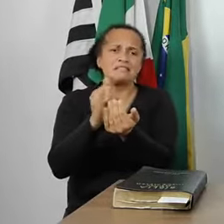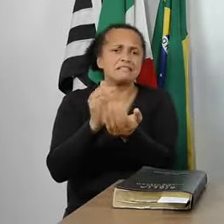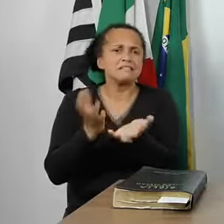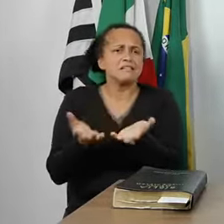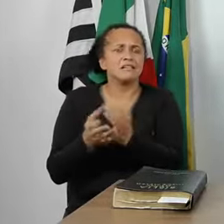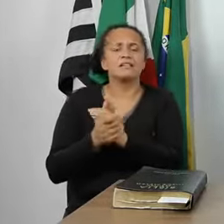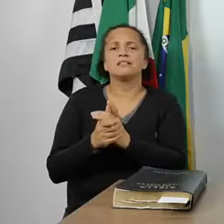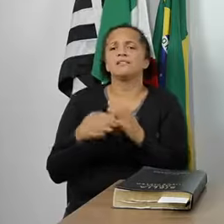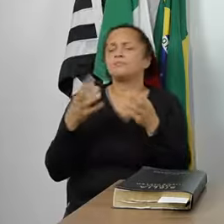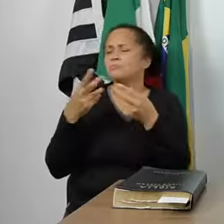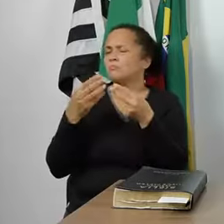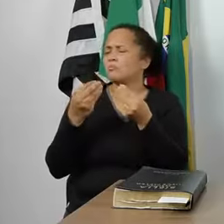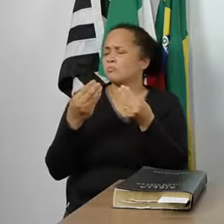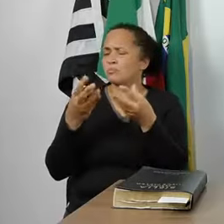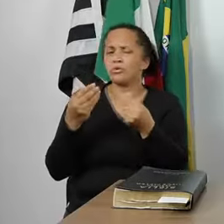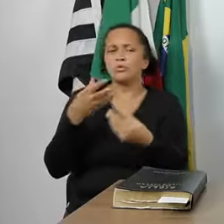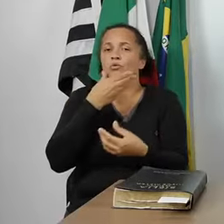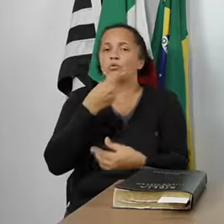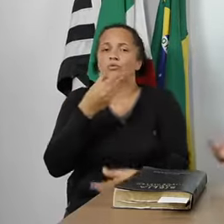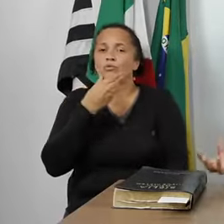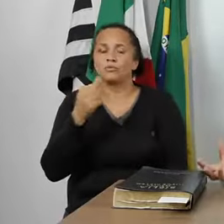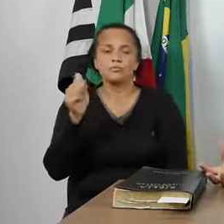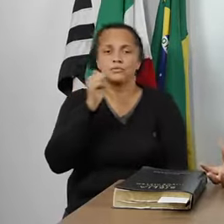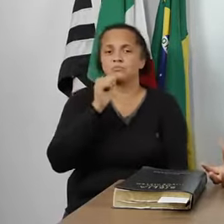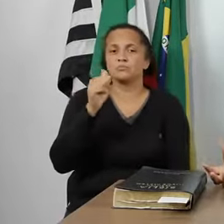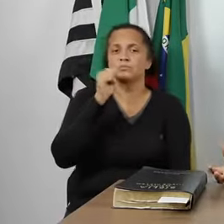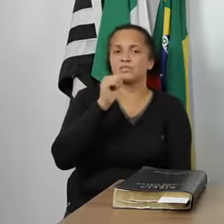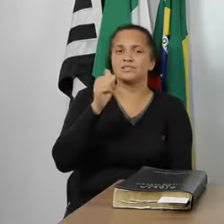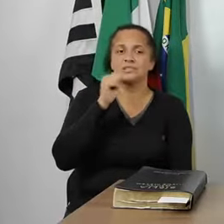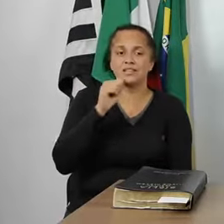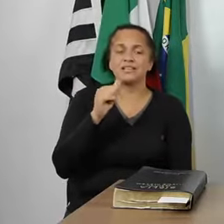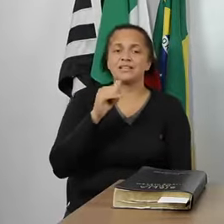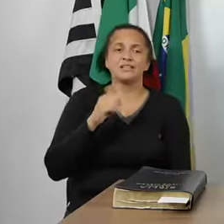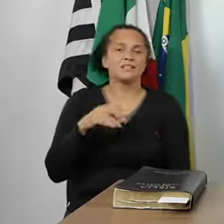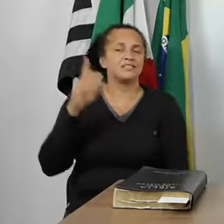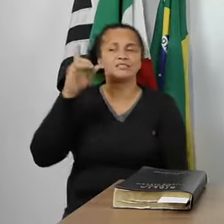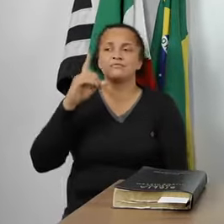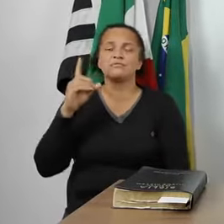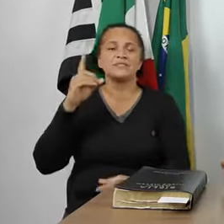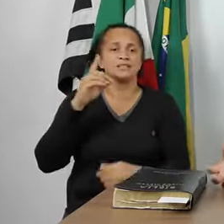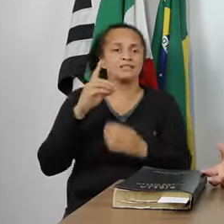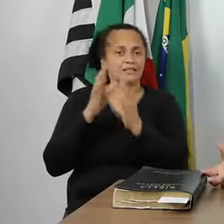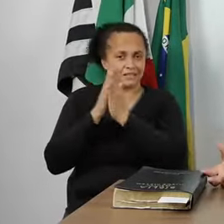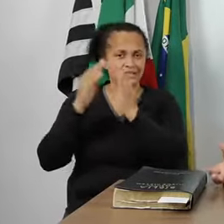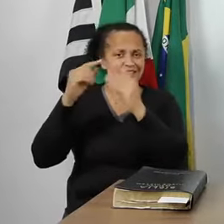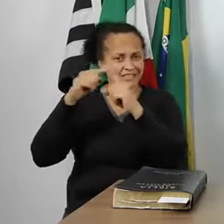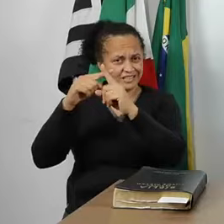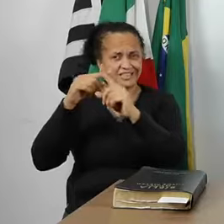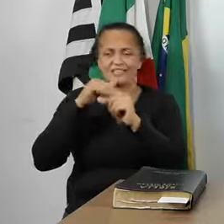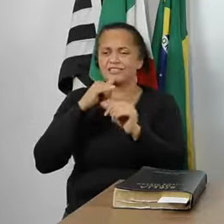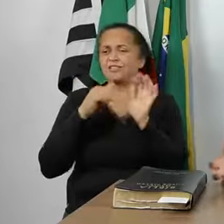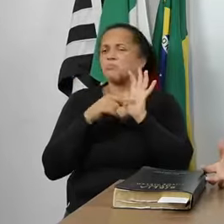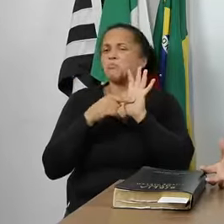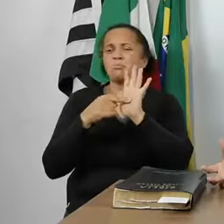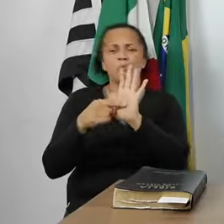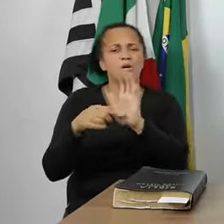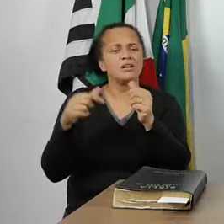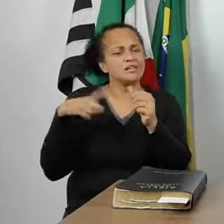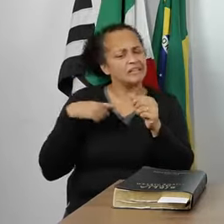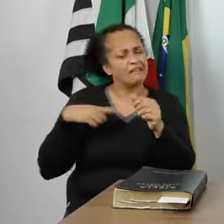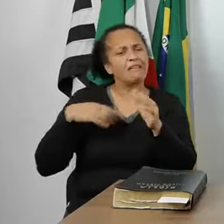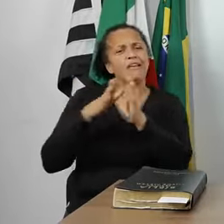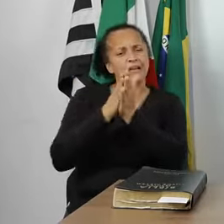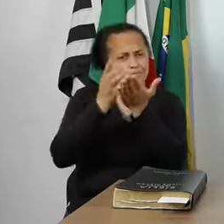homens e mulheres de Deus falam sobre oração. As Escrituras têm inúmeras orações de homens e mulheres de